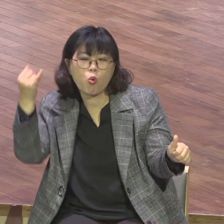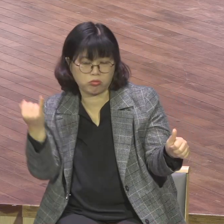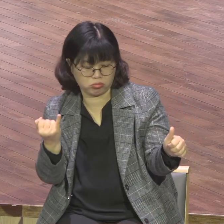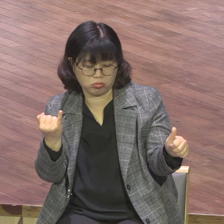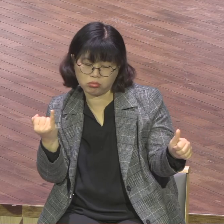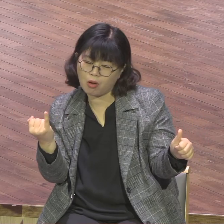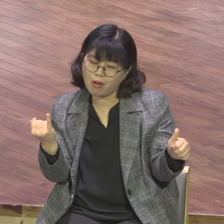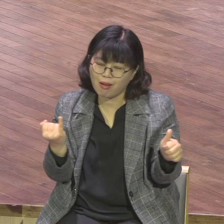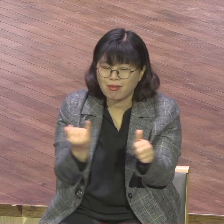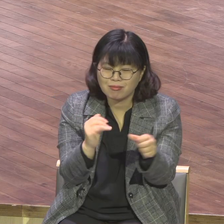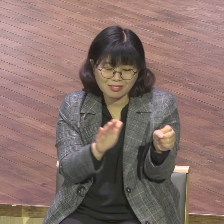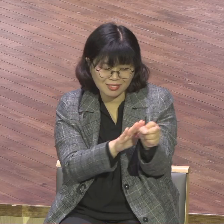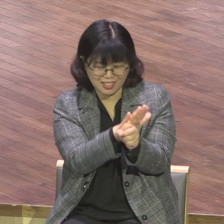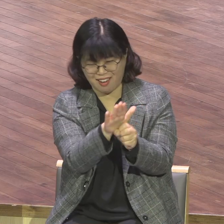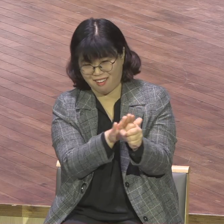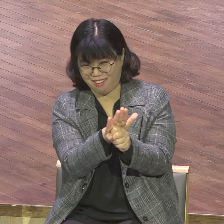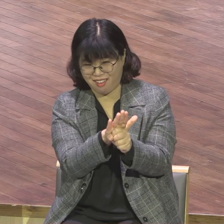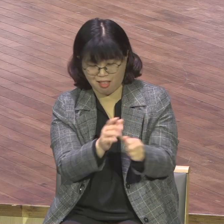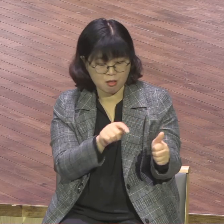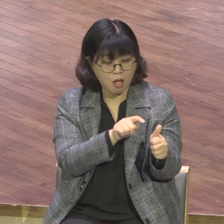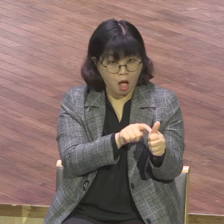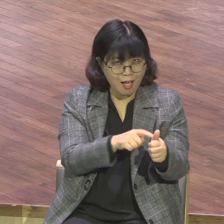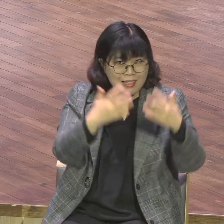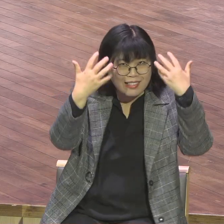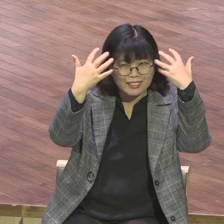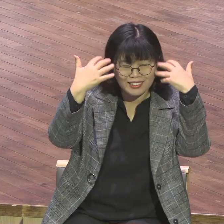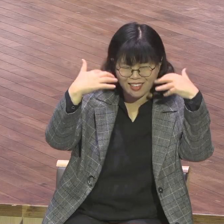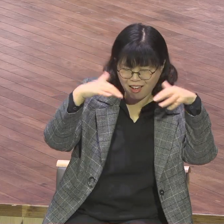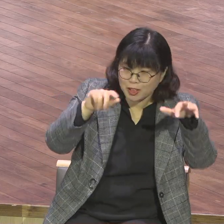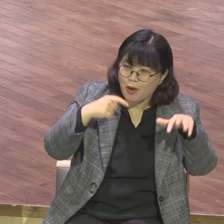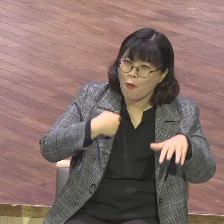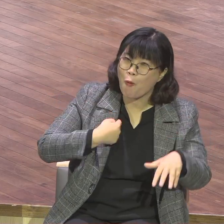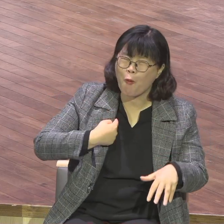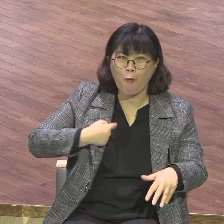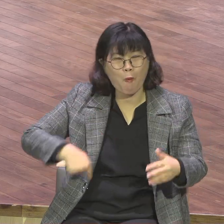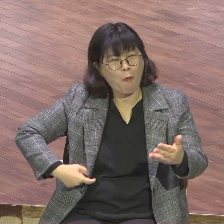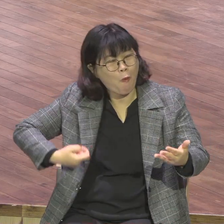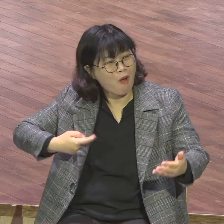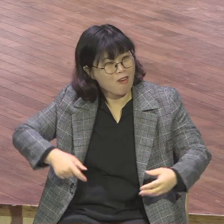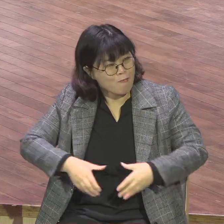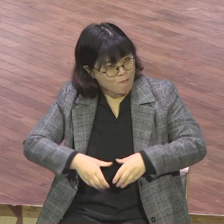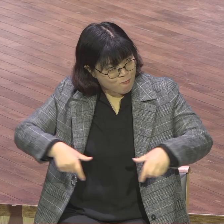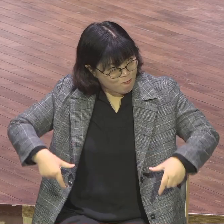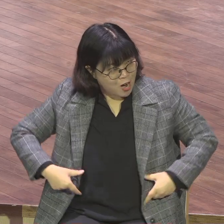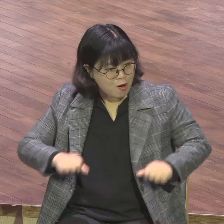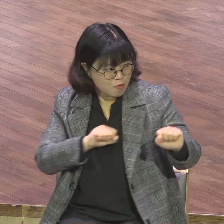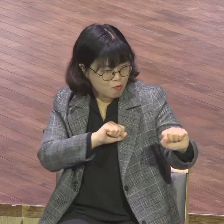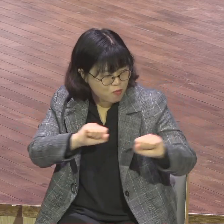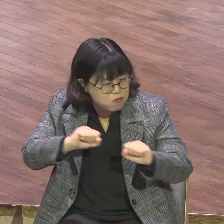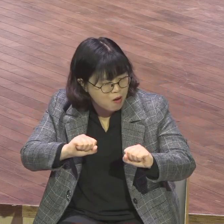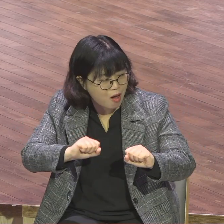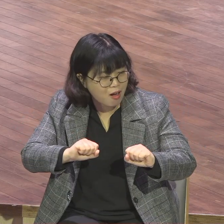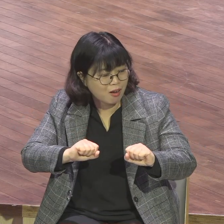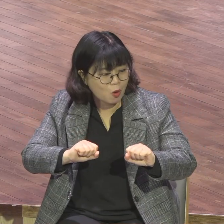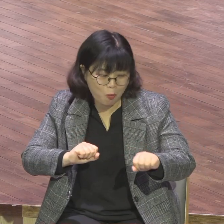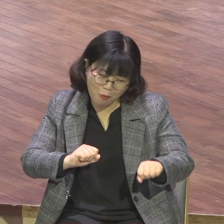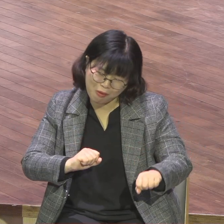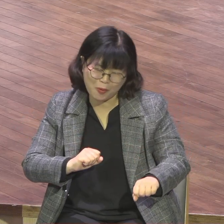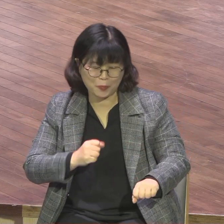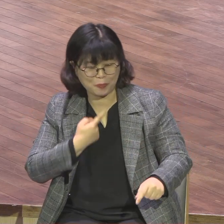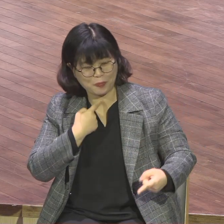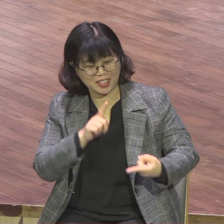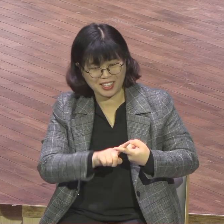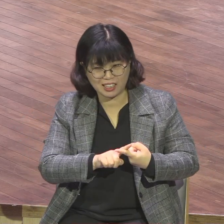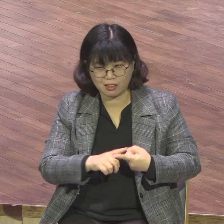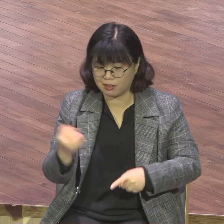소는 이 사자의 용맹함과 이 과묵한 성격이 마음에 들었고, 이 사자는 소의